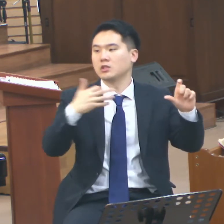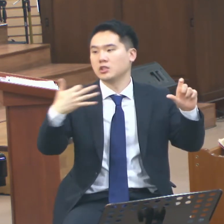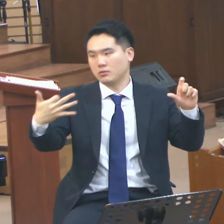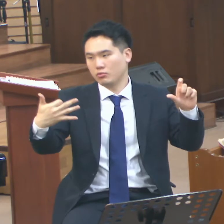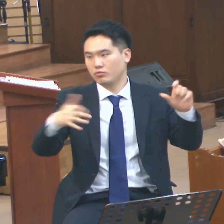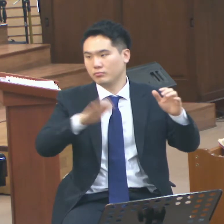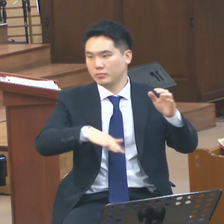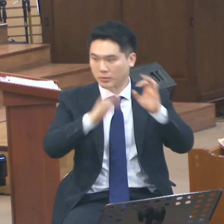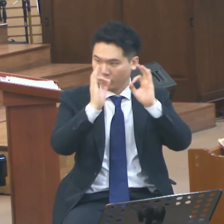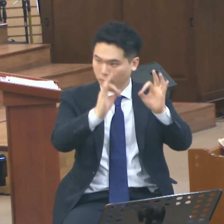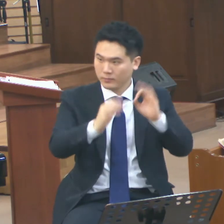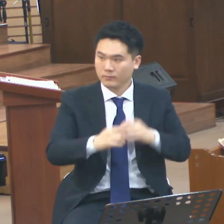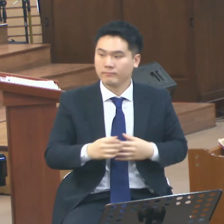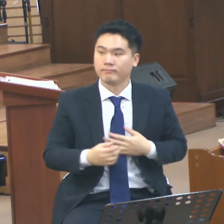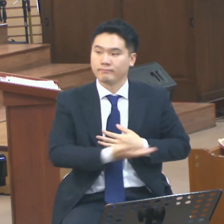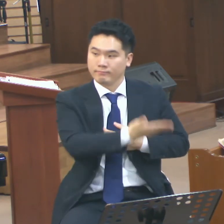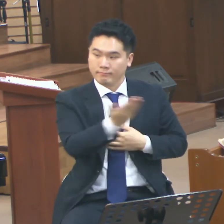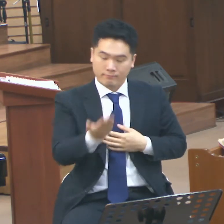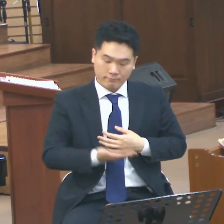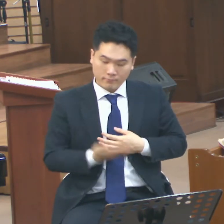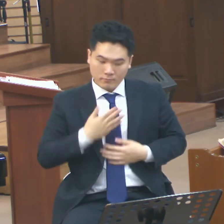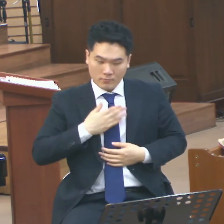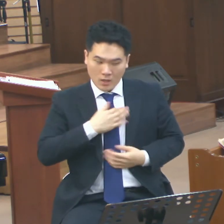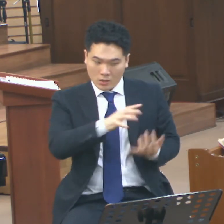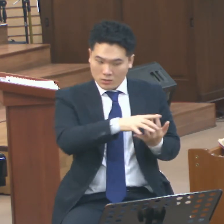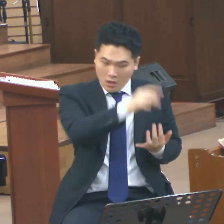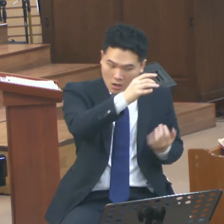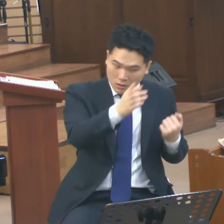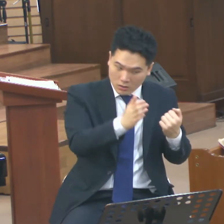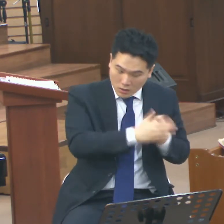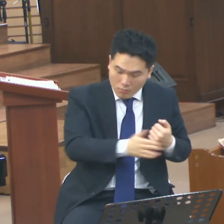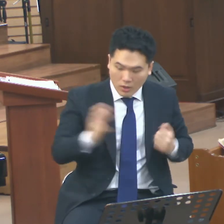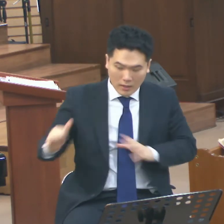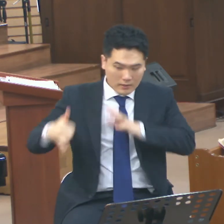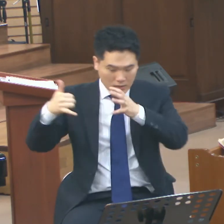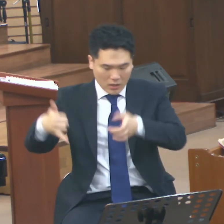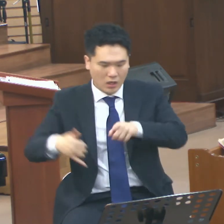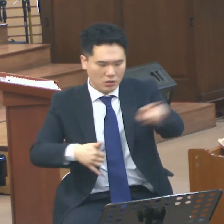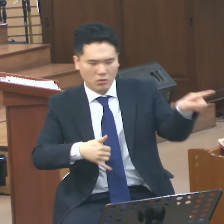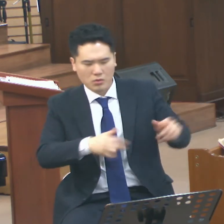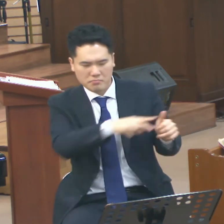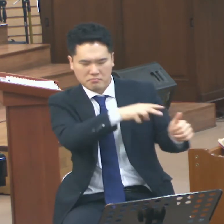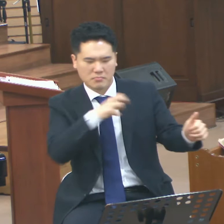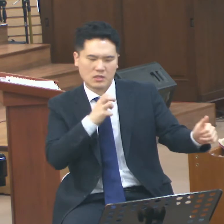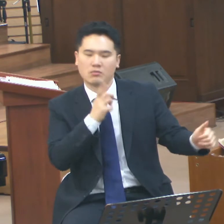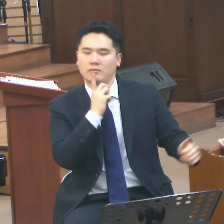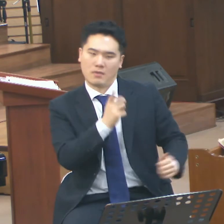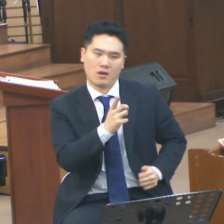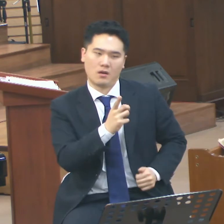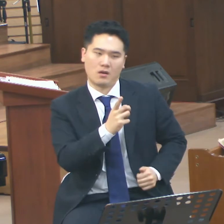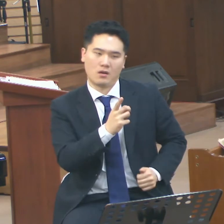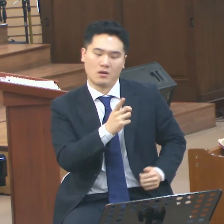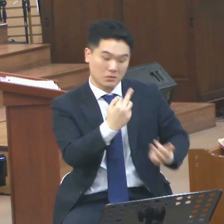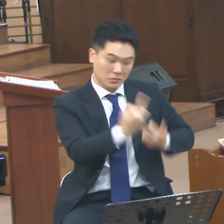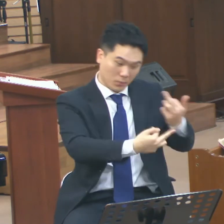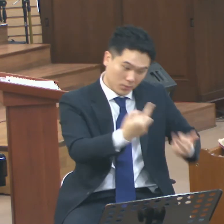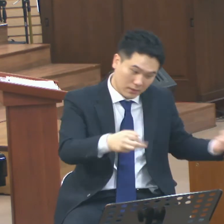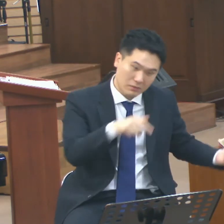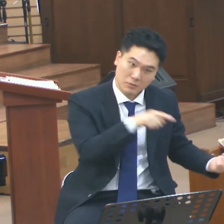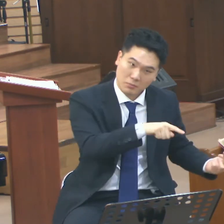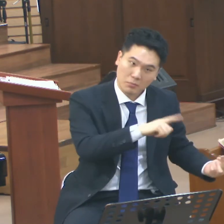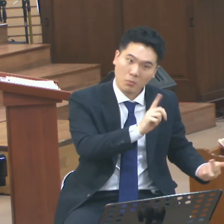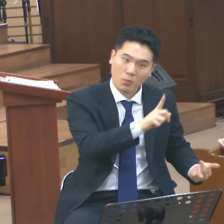너희를 세상에서 택하였기 때문에 세상이 너희를 미워하느니라. 동생들은 세상 사람이었어요.